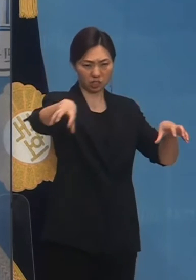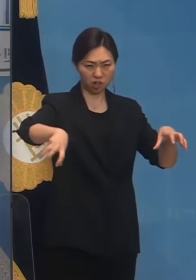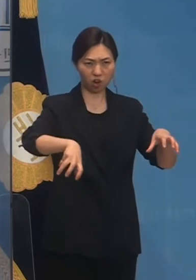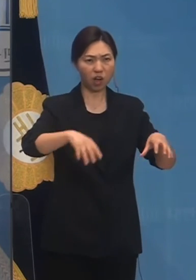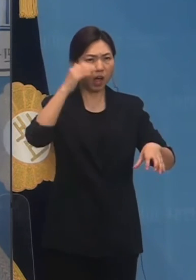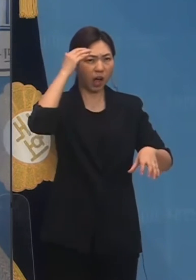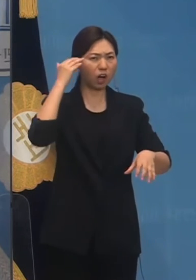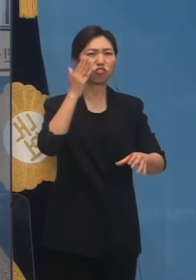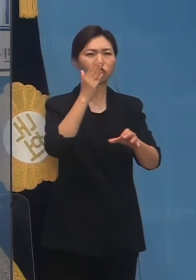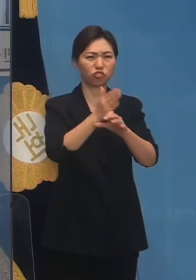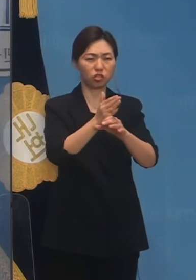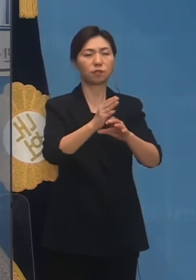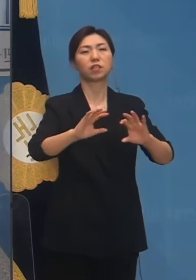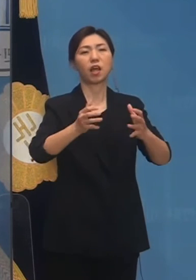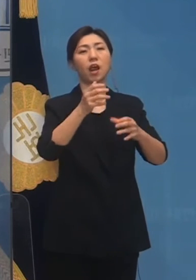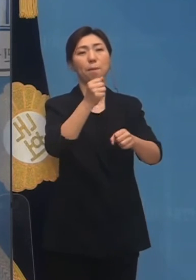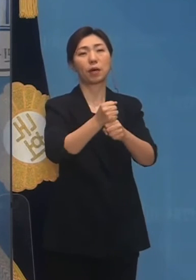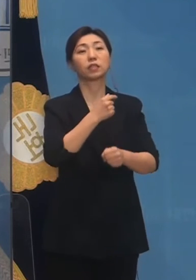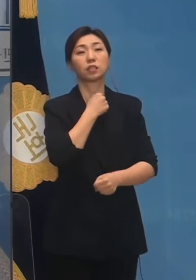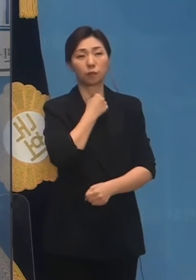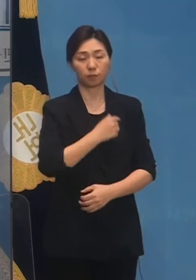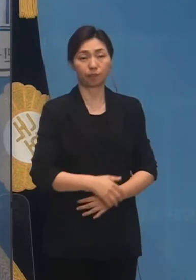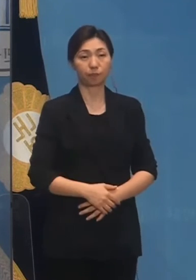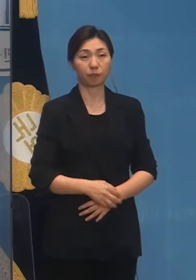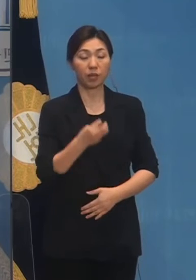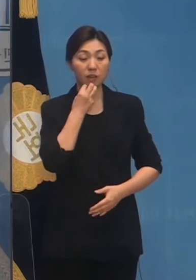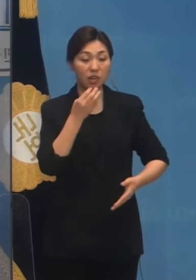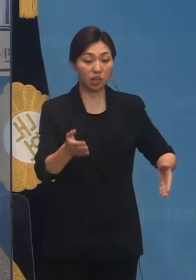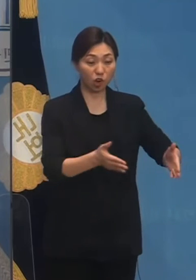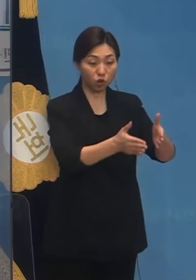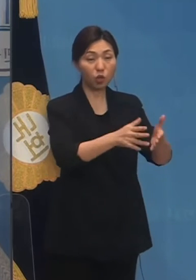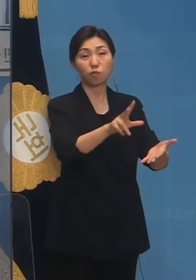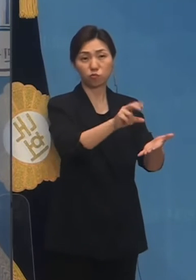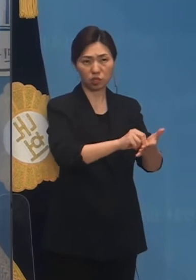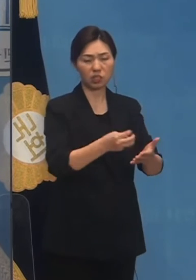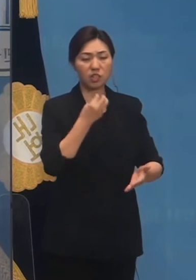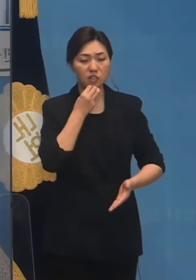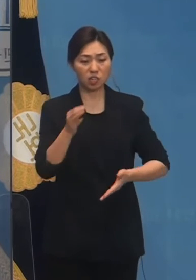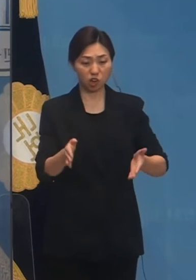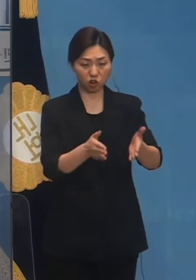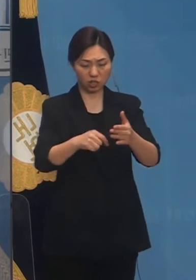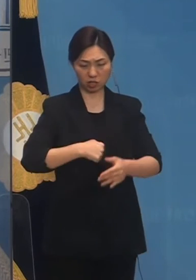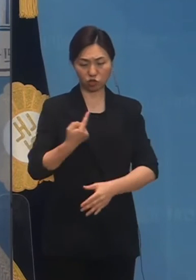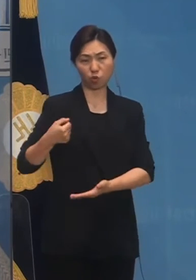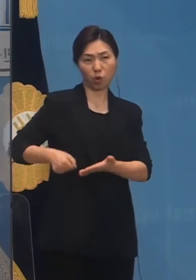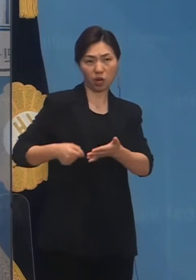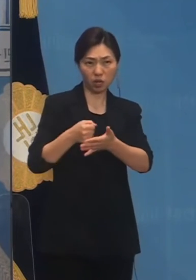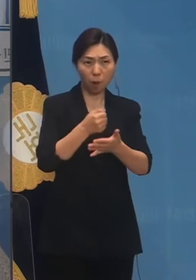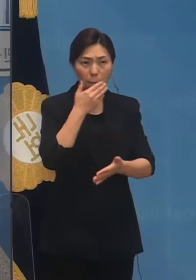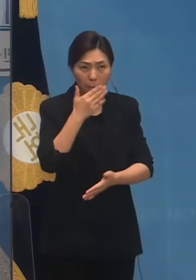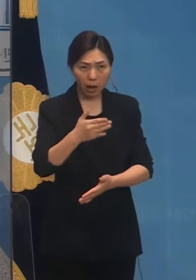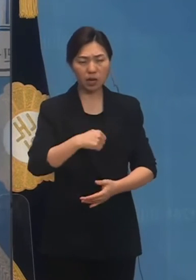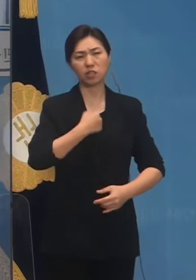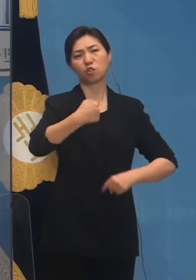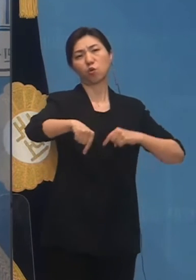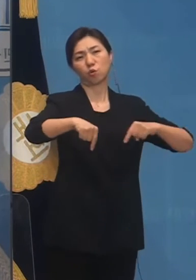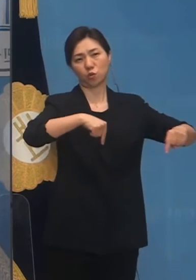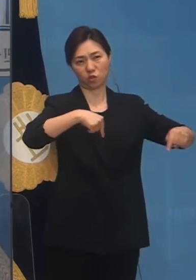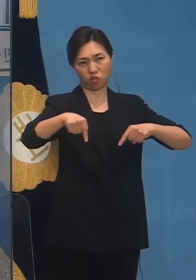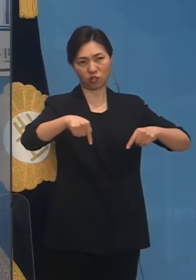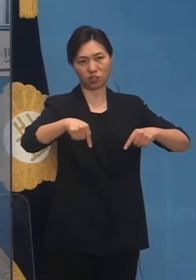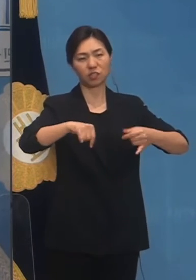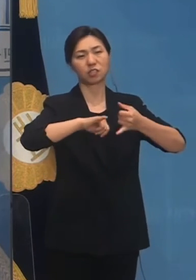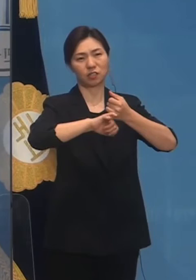경기도를 만들겠습니다. 경기도의 문제는 경기도가 결정하는 경기도민 자치행정, 경기도 중심의 정치를